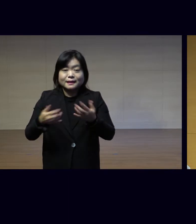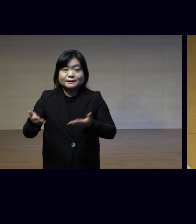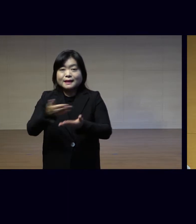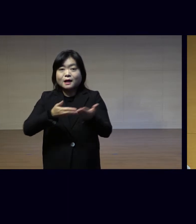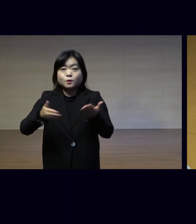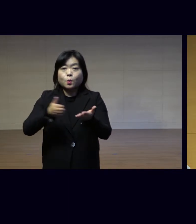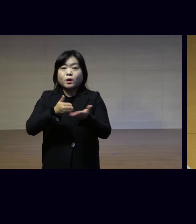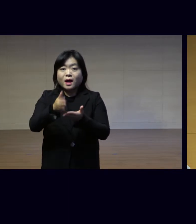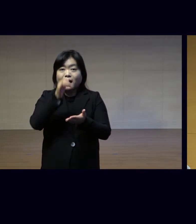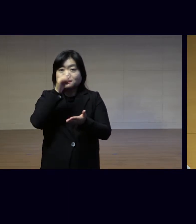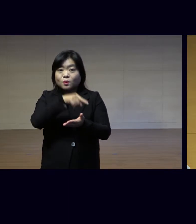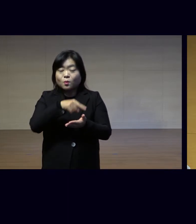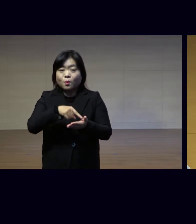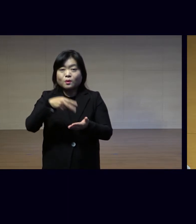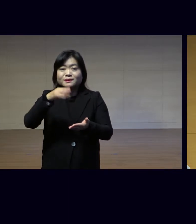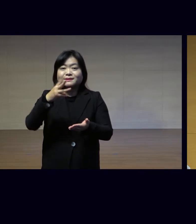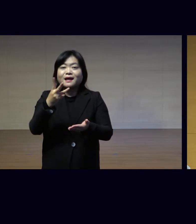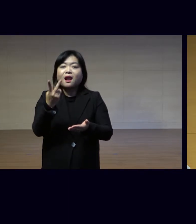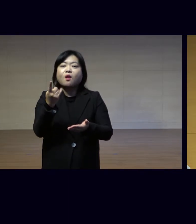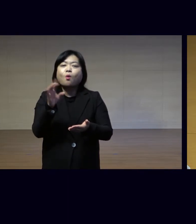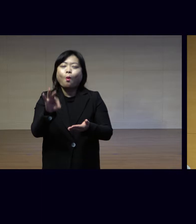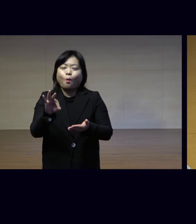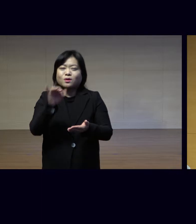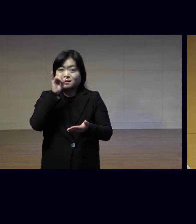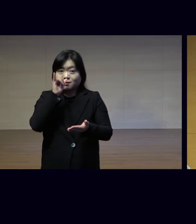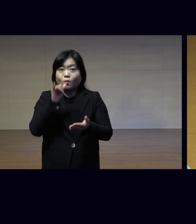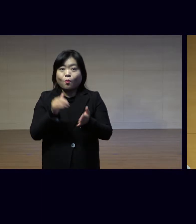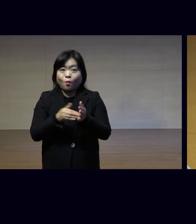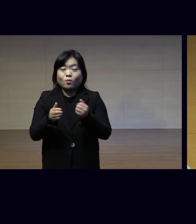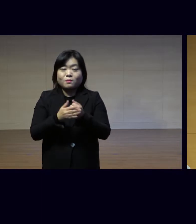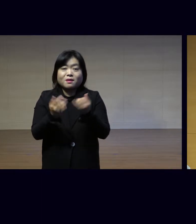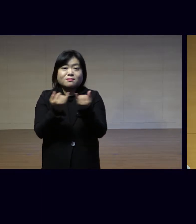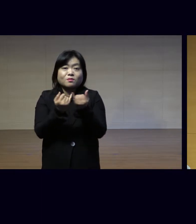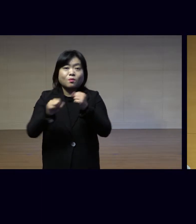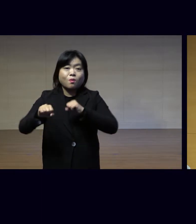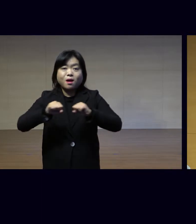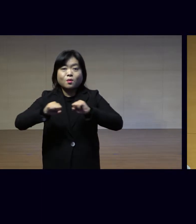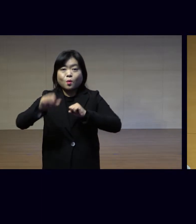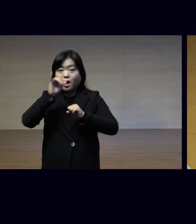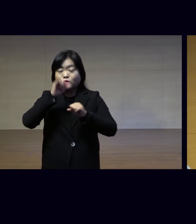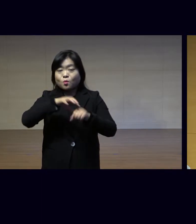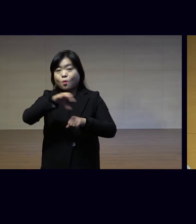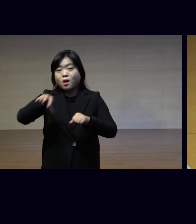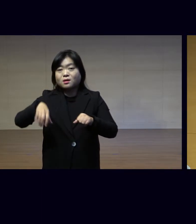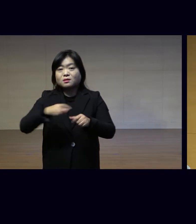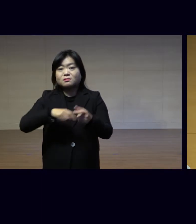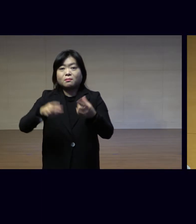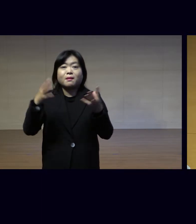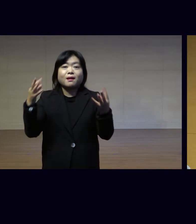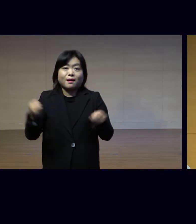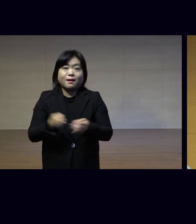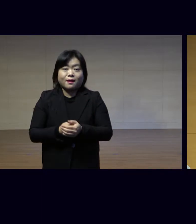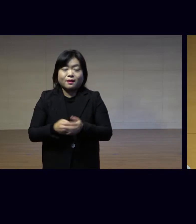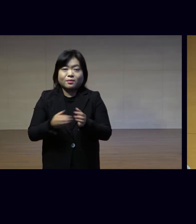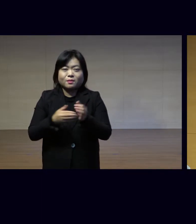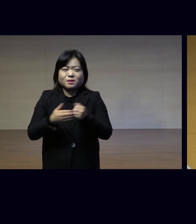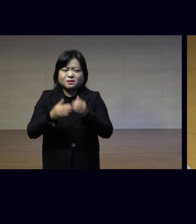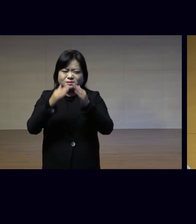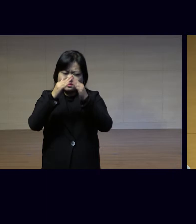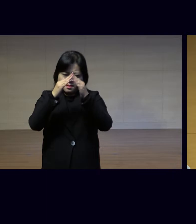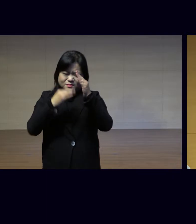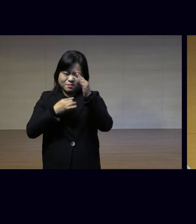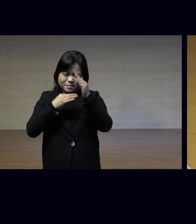사교계라는 게 있었고 살롱이라는 게 있었고 여성들의 활동할 수 있는 공간이 훨씬 컸죠. 그러니까 집에서